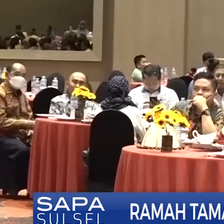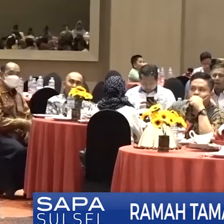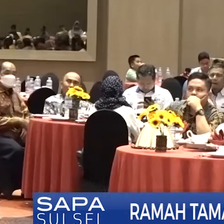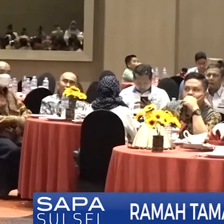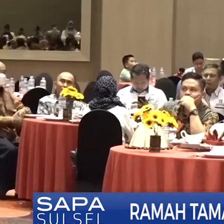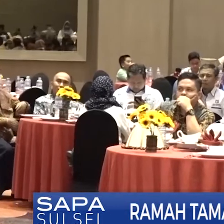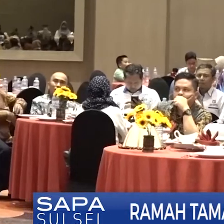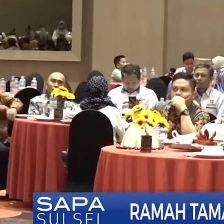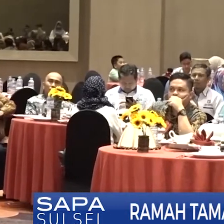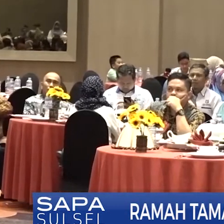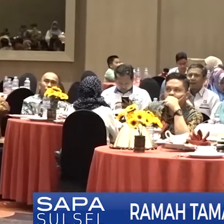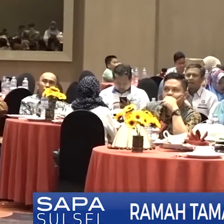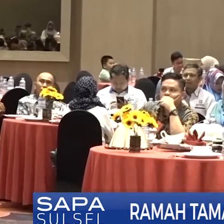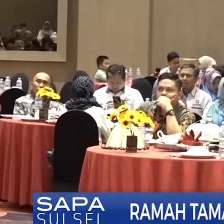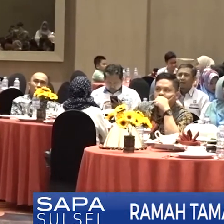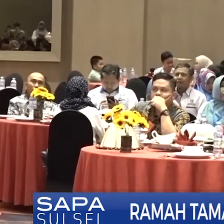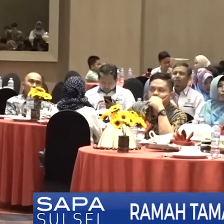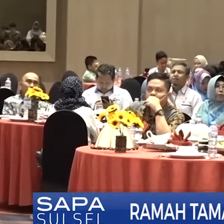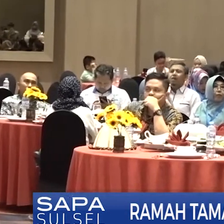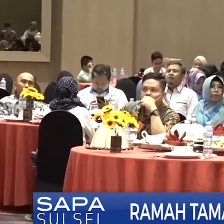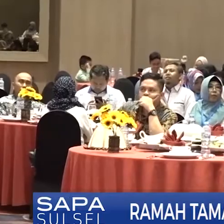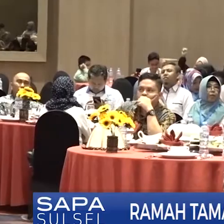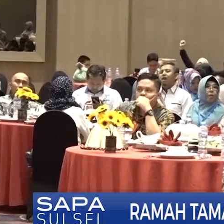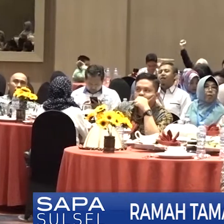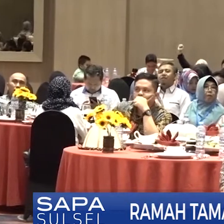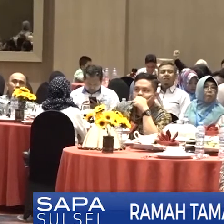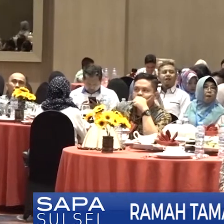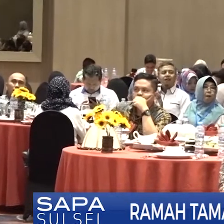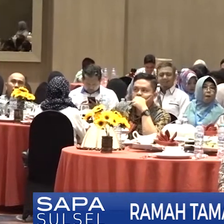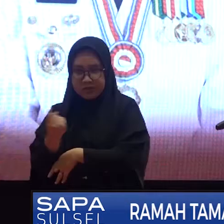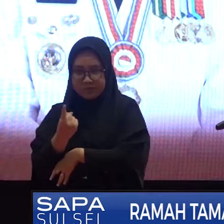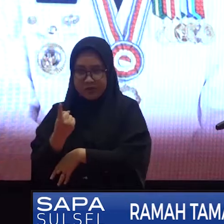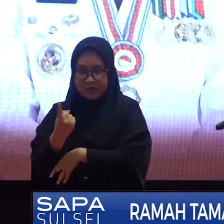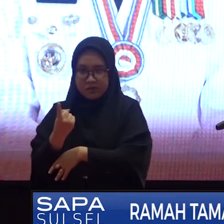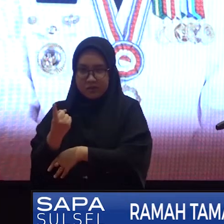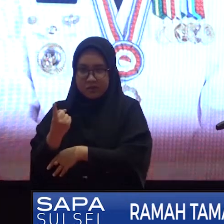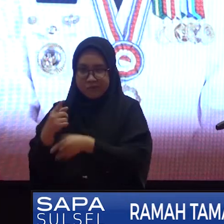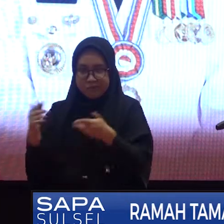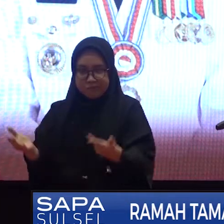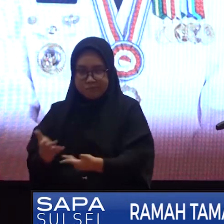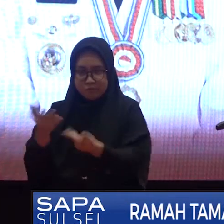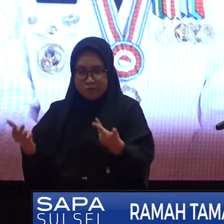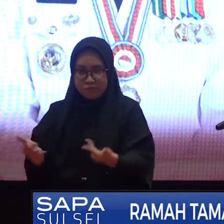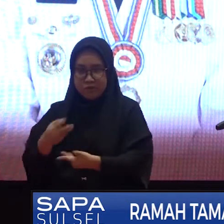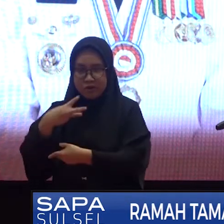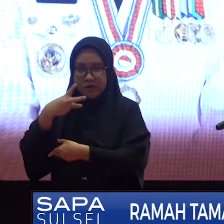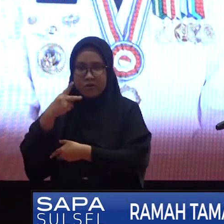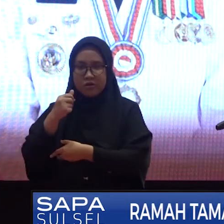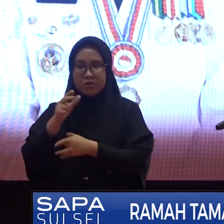kami meninggalkan dalam periode pertama kami meninggalkan pertumbuhan ekonomi